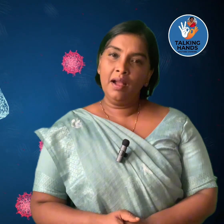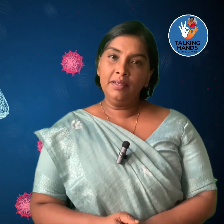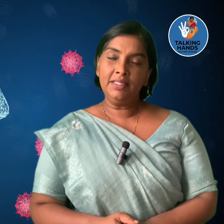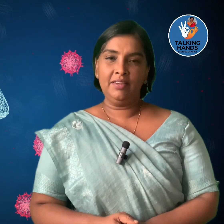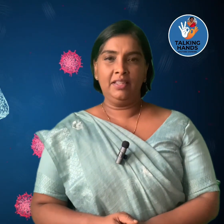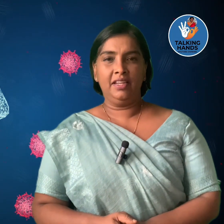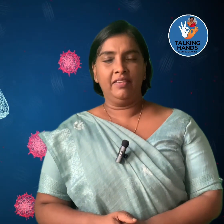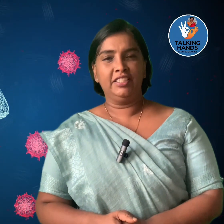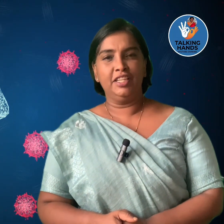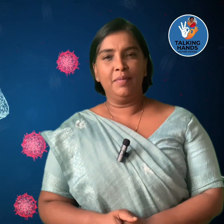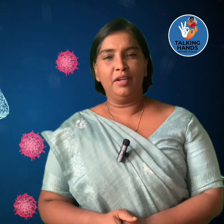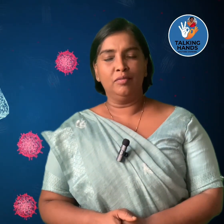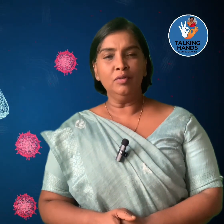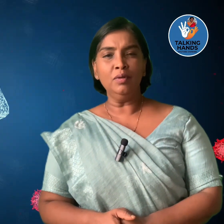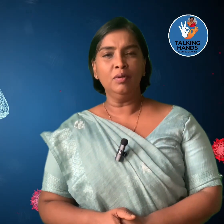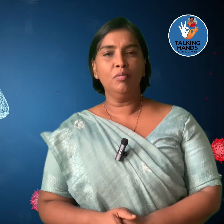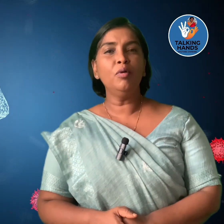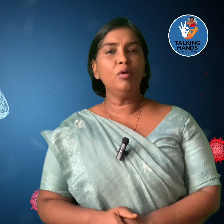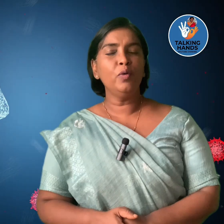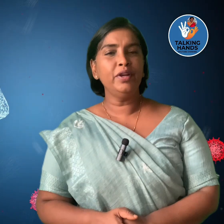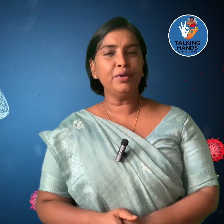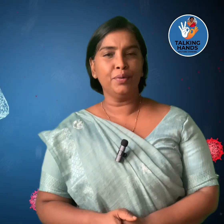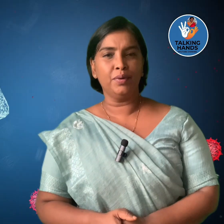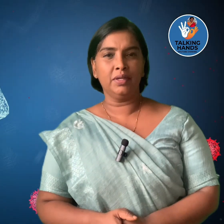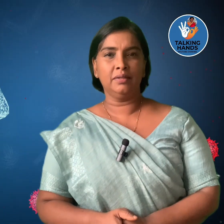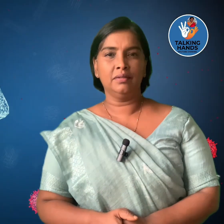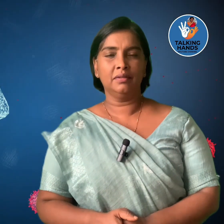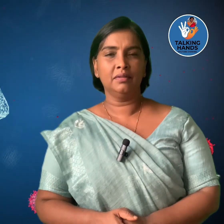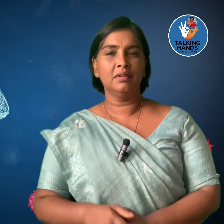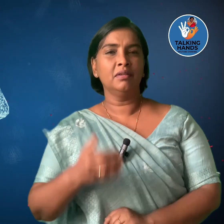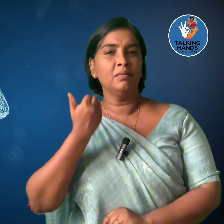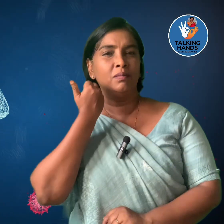අනිත් සංඥා වචනේ බලමු. බෝවන රෝග.